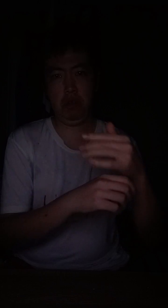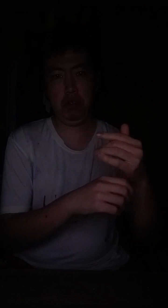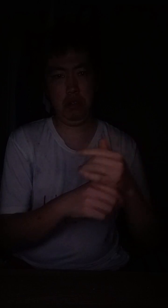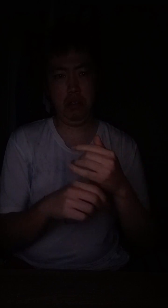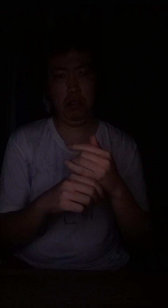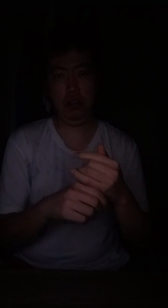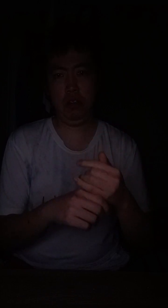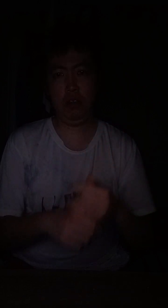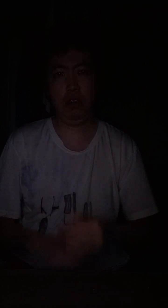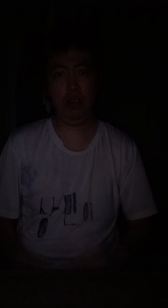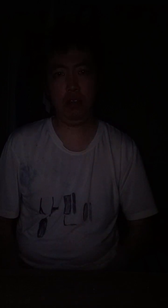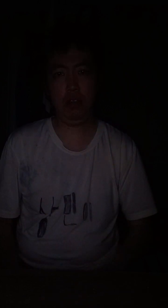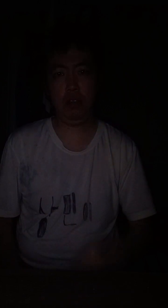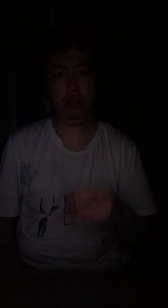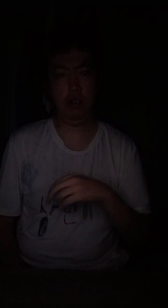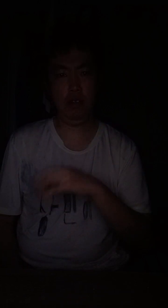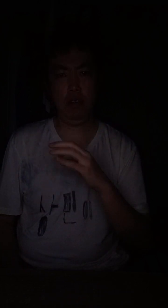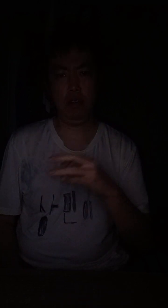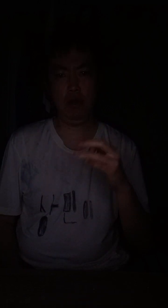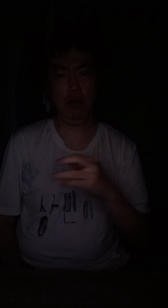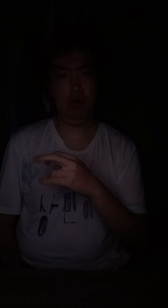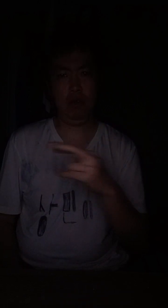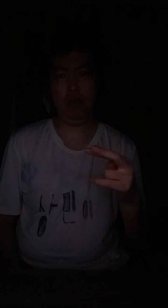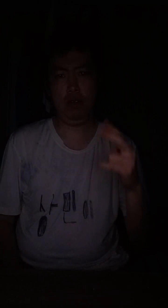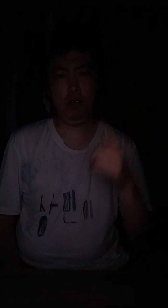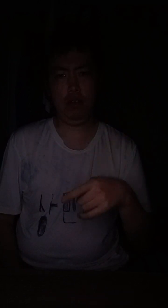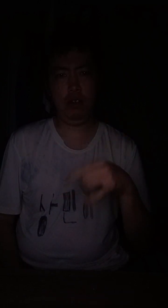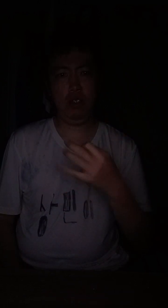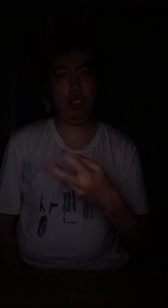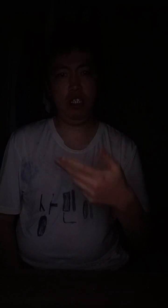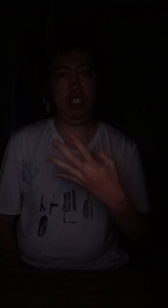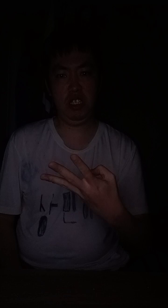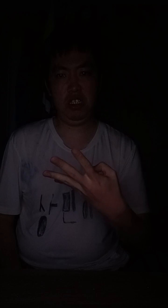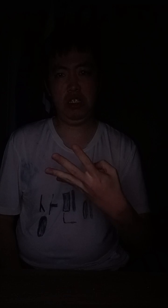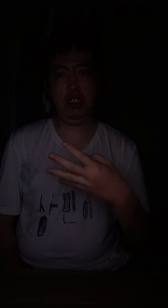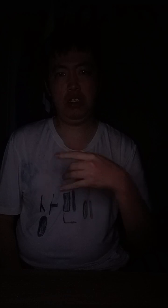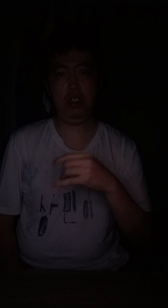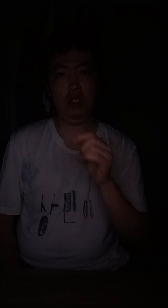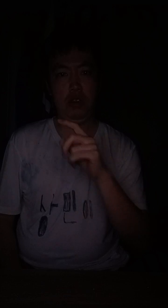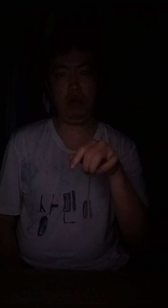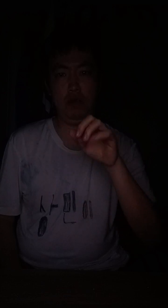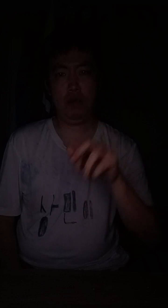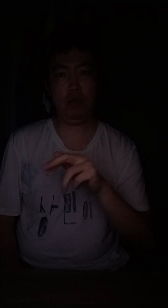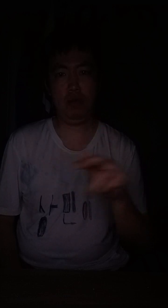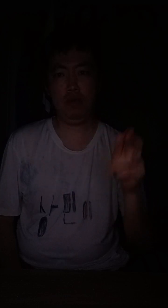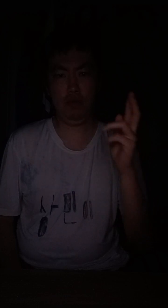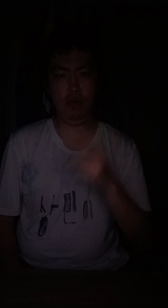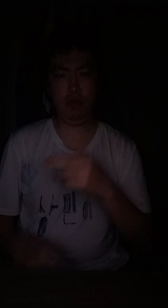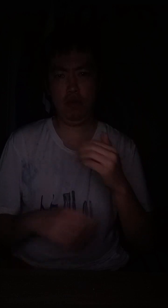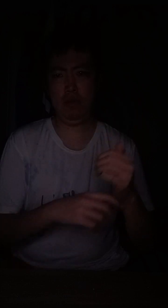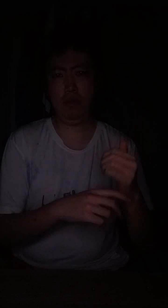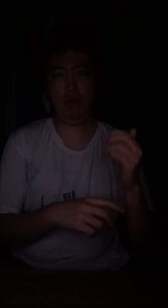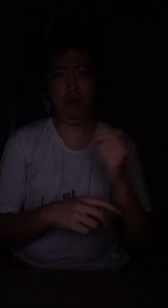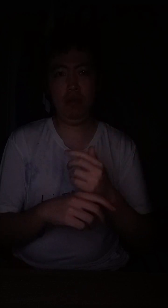적었고. 그런데 여 사령관이 비상계엄이 해제된 직후인 지난 4일 체포 명단 등을 폐기하라고 지시했다는 진술이